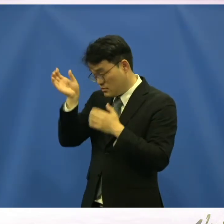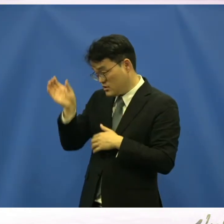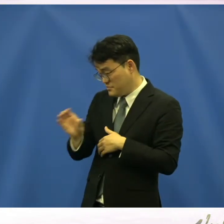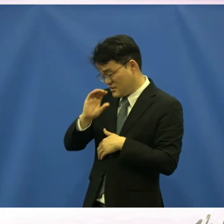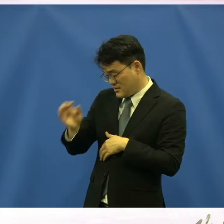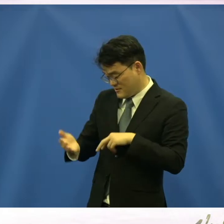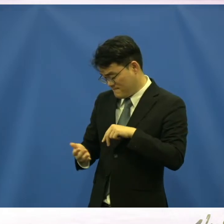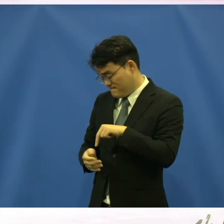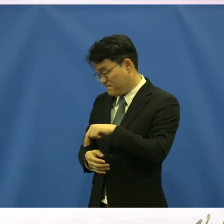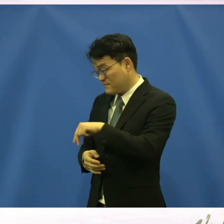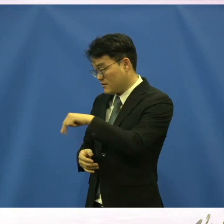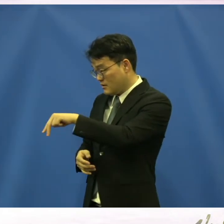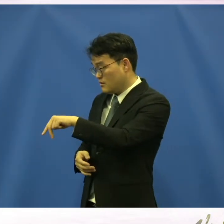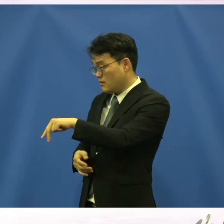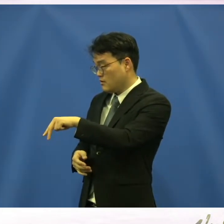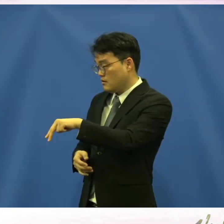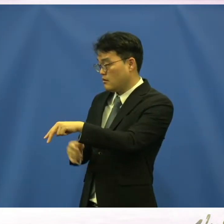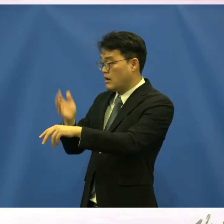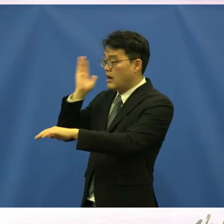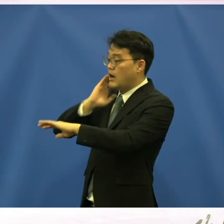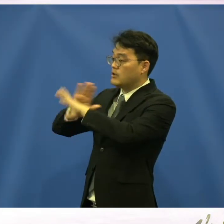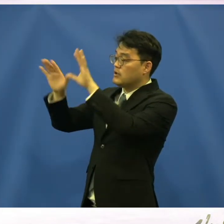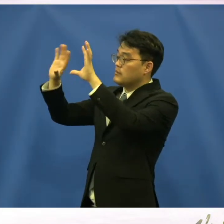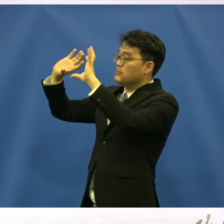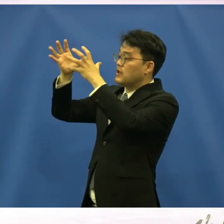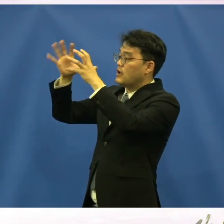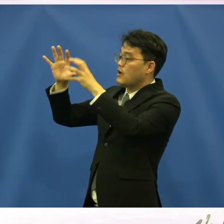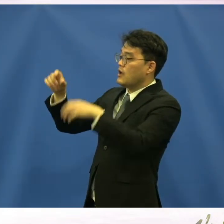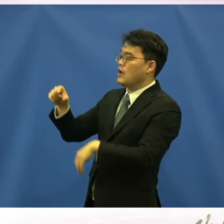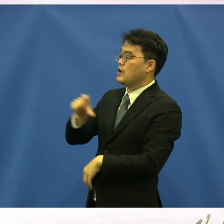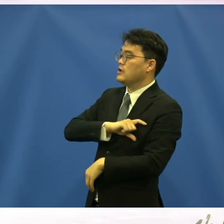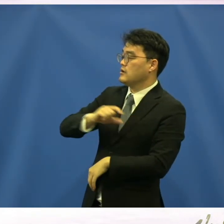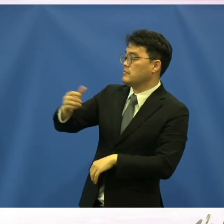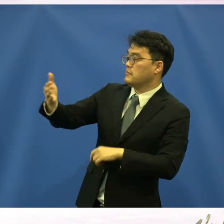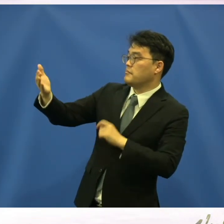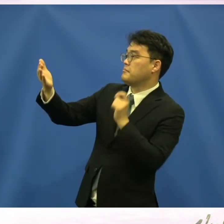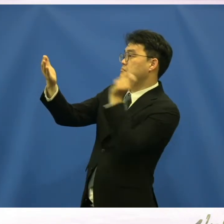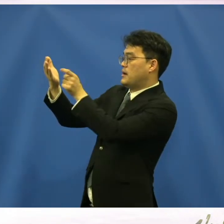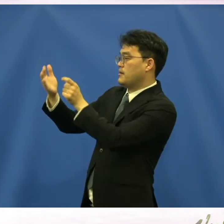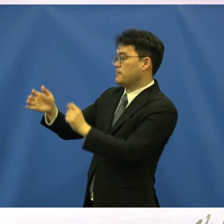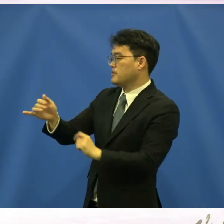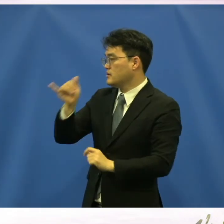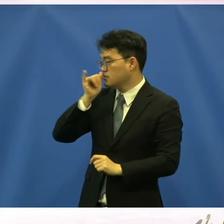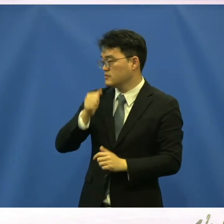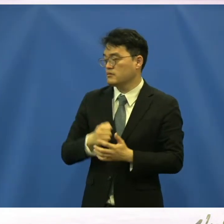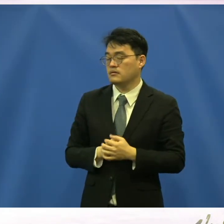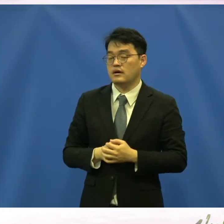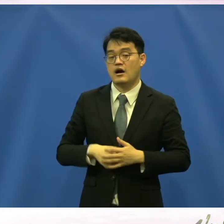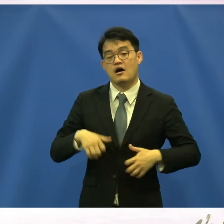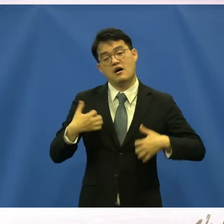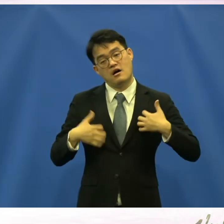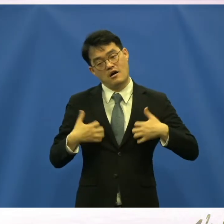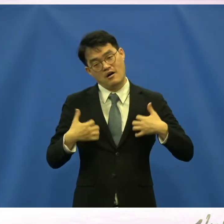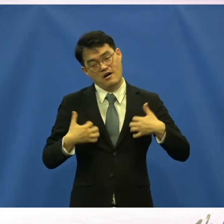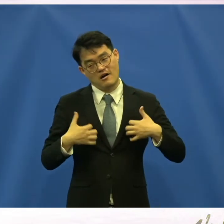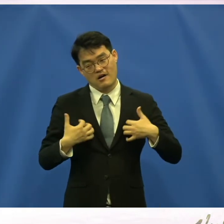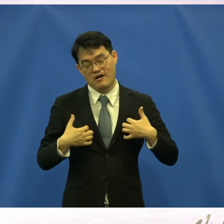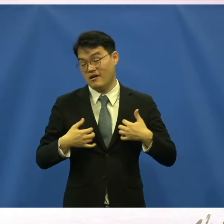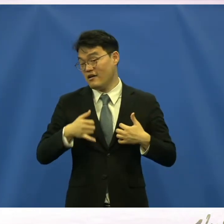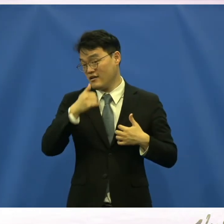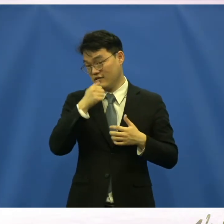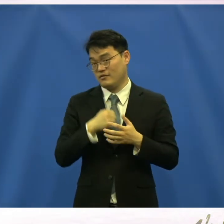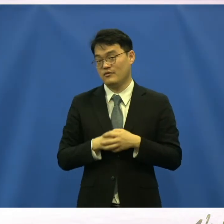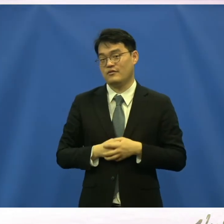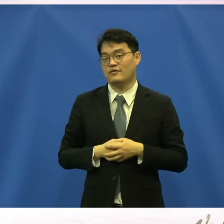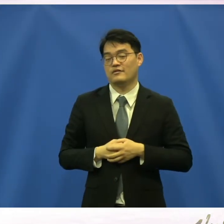우리는 죽은 자 같아요. 그러나 살아있다는 거. 징계를 받는 자 같으나 죽임을 당하지 않는다. 근심하는 자 같으나 항상 기뻐한다. 가난한 자 같으나 많은 사람을 부여하고,